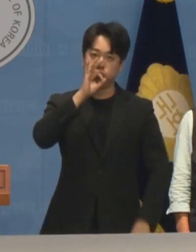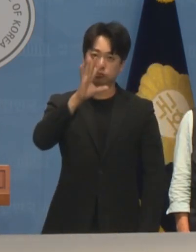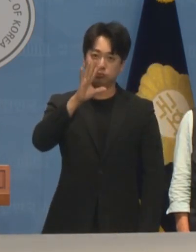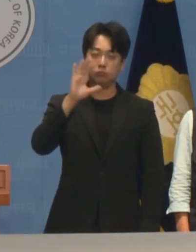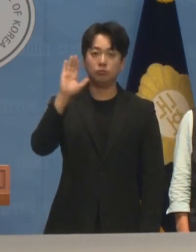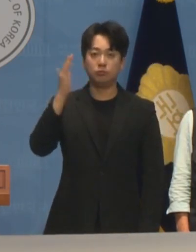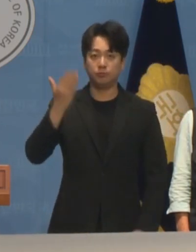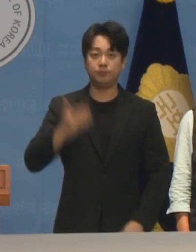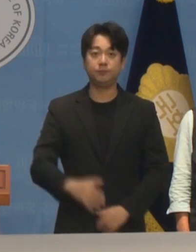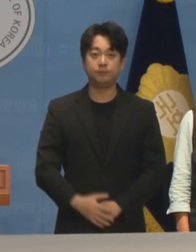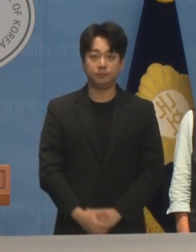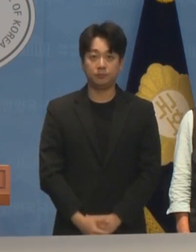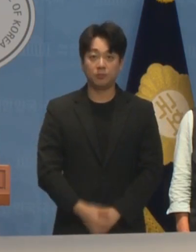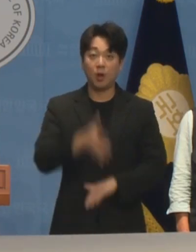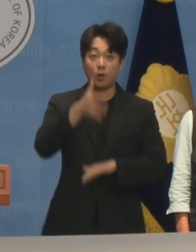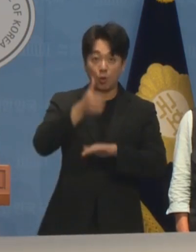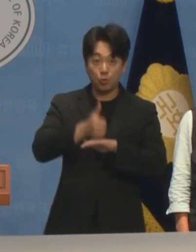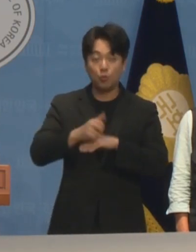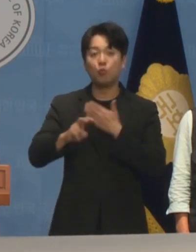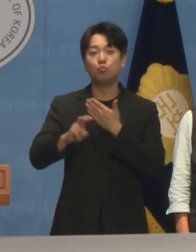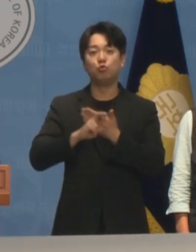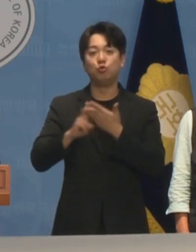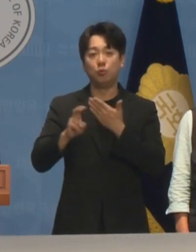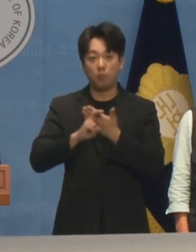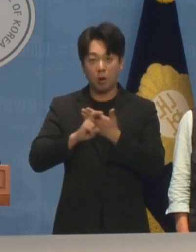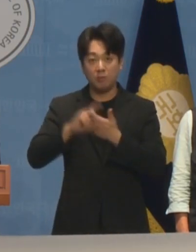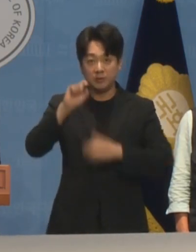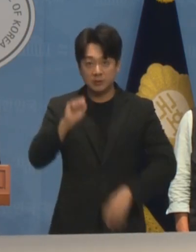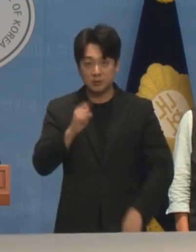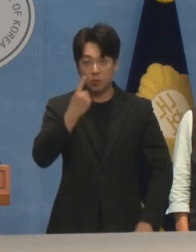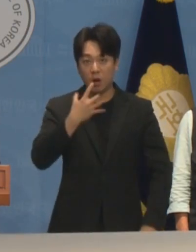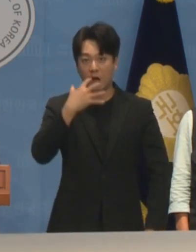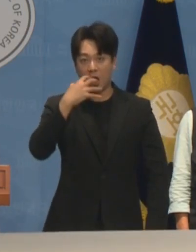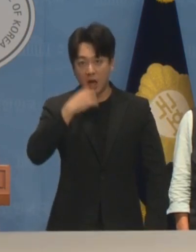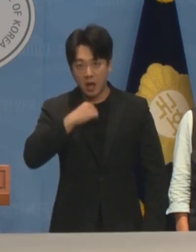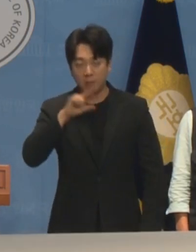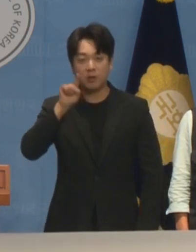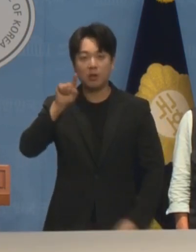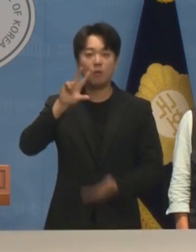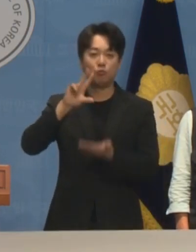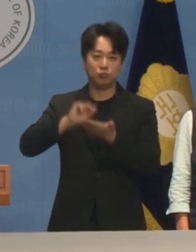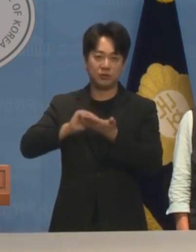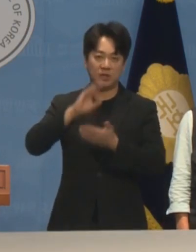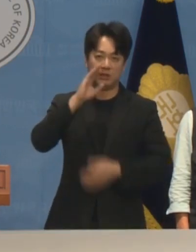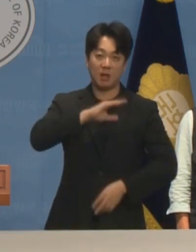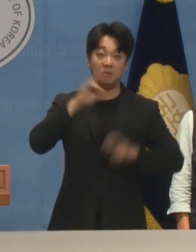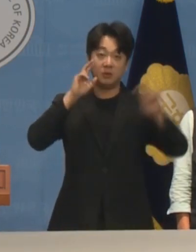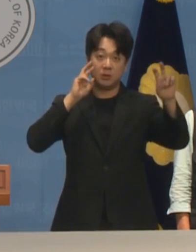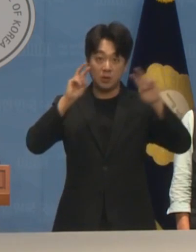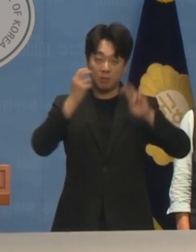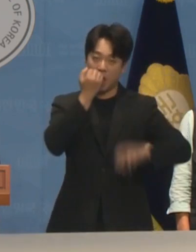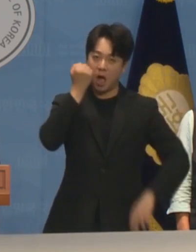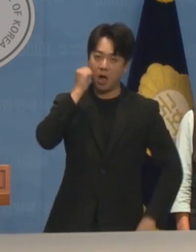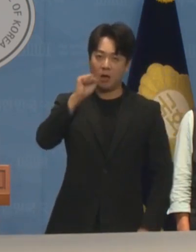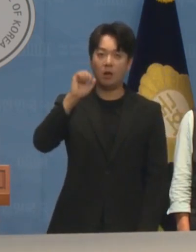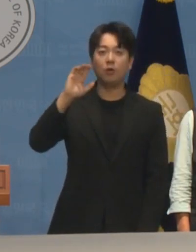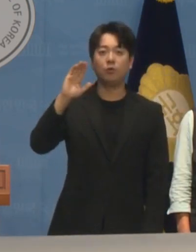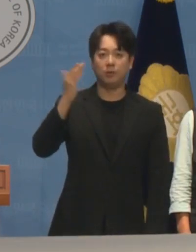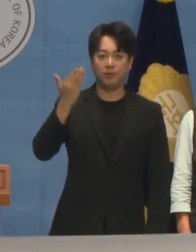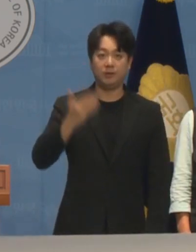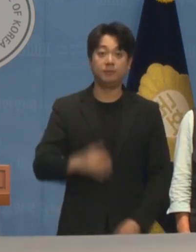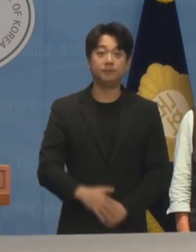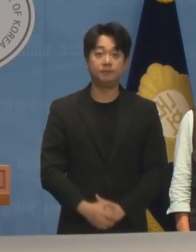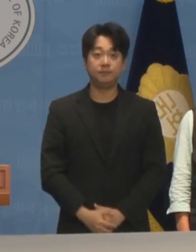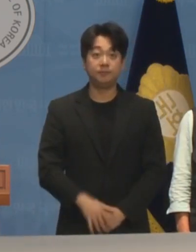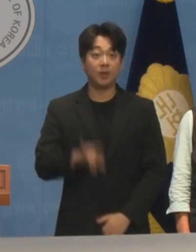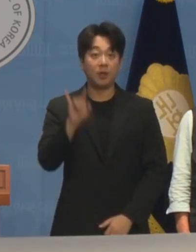결국 불법 파견을 통해 부당이익을 취해온 부도덕한 기업으로 낙인 찍힐 것입니다. 현대자동차